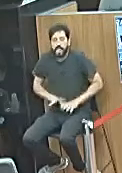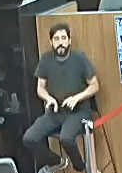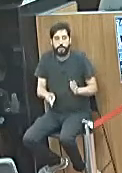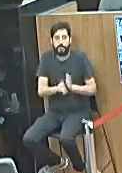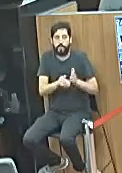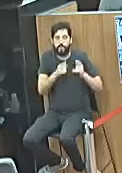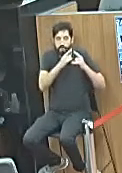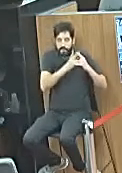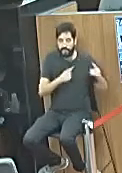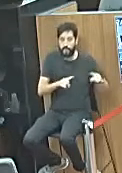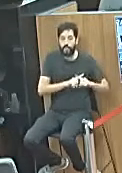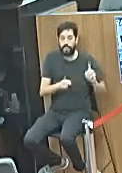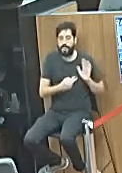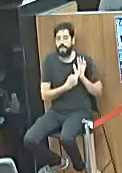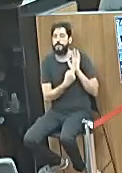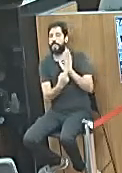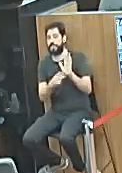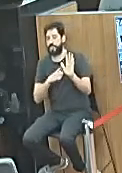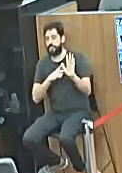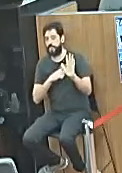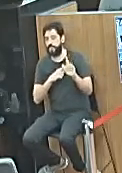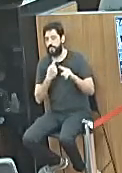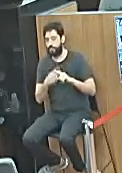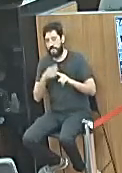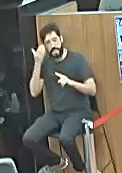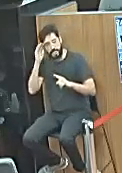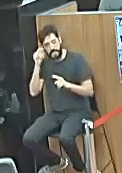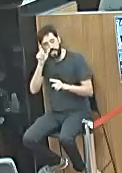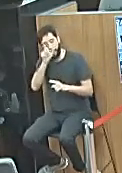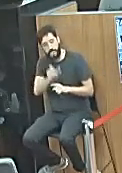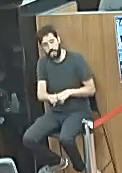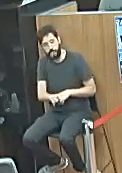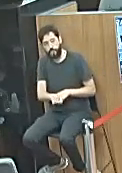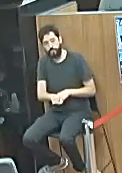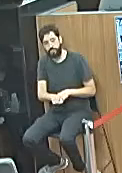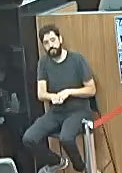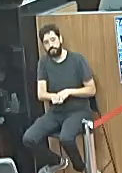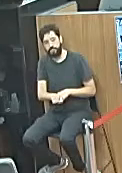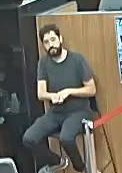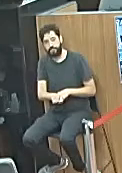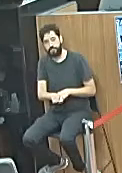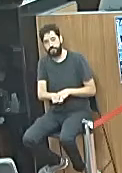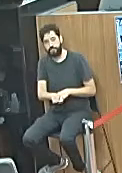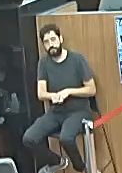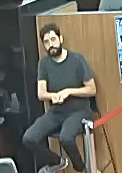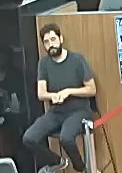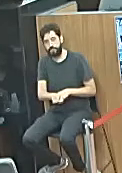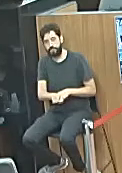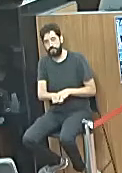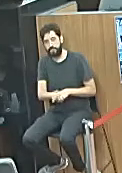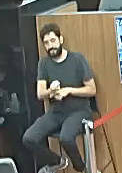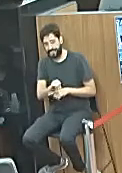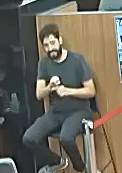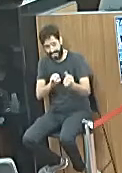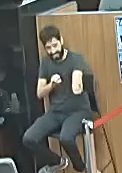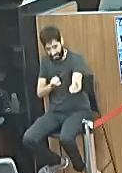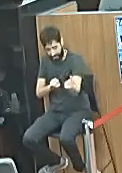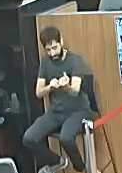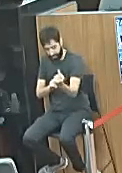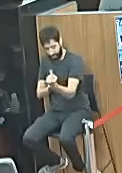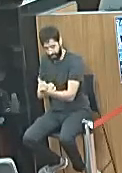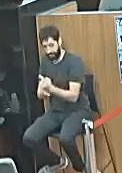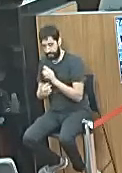mas que representam porque entenderam que ele mesmo se fosse ele estivesse